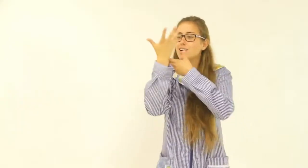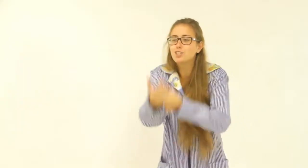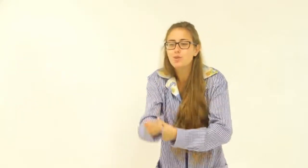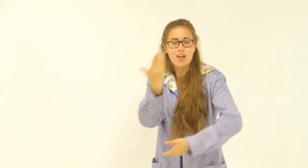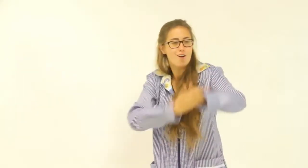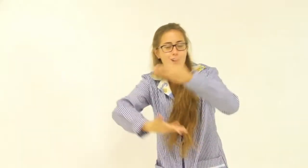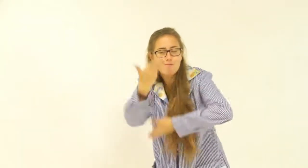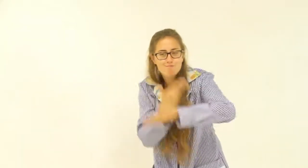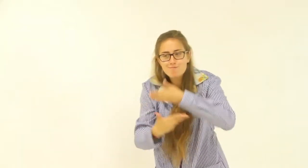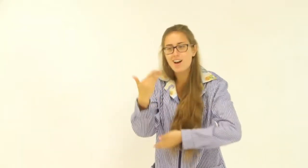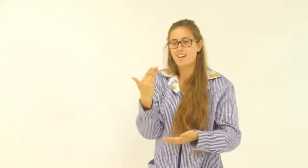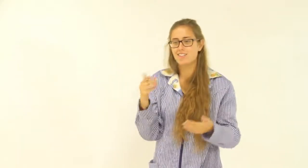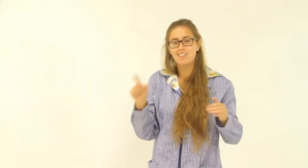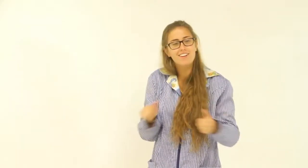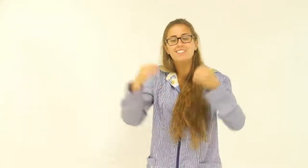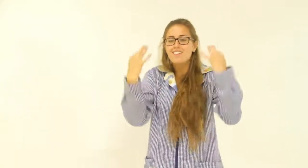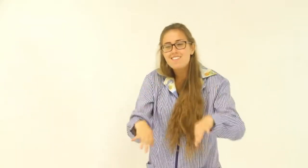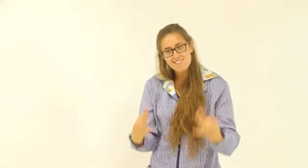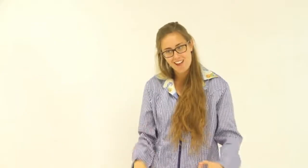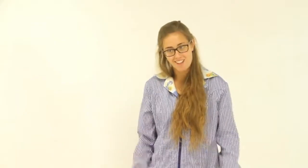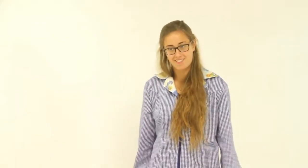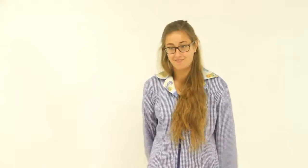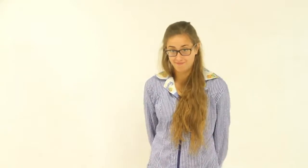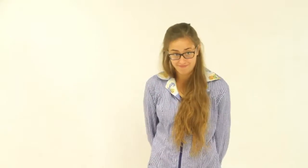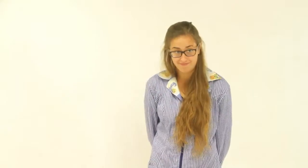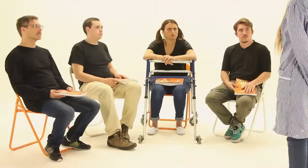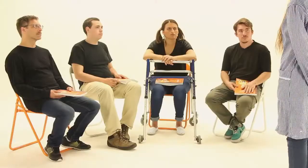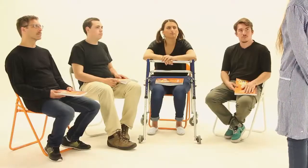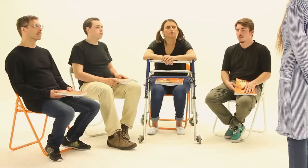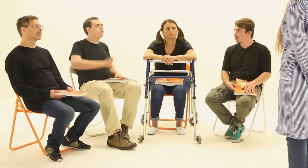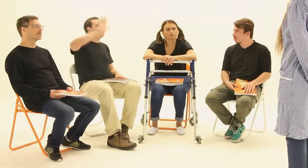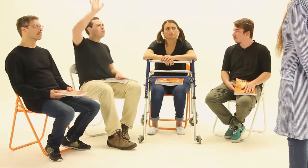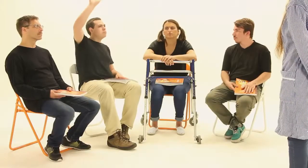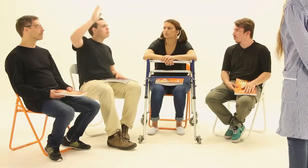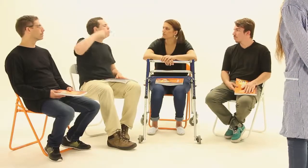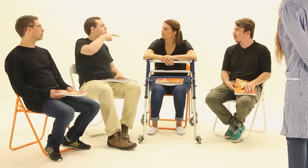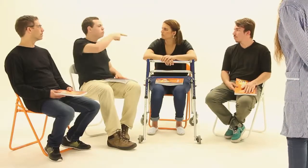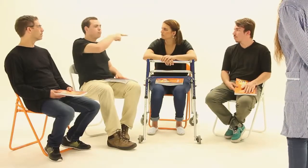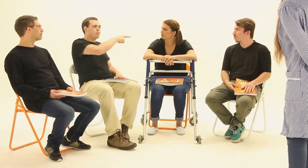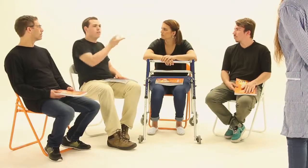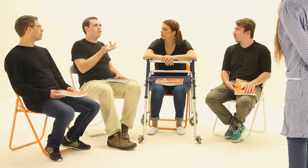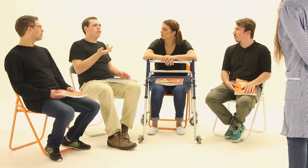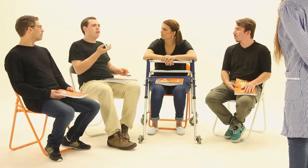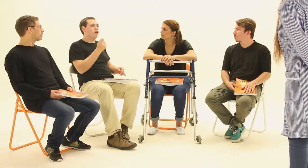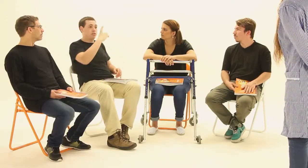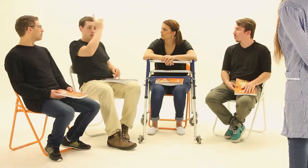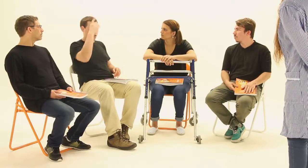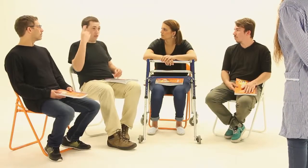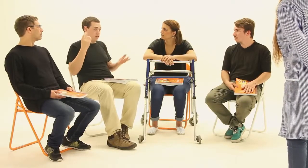tenemos que apoyarnos y compartir esos sueños y ayudarnos para hacer realidad esos sueños. Maestra, pero ¿y Daniela? Por